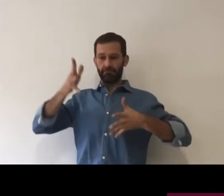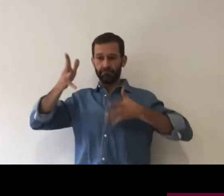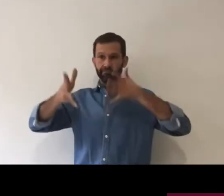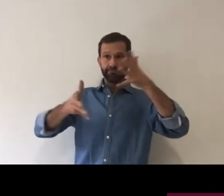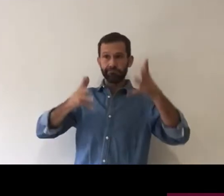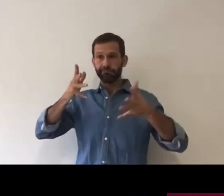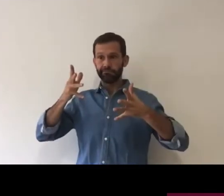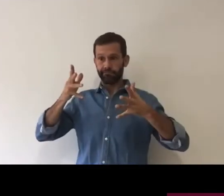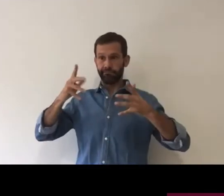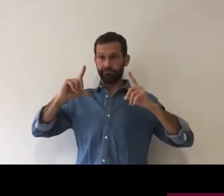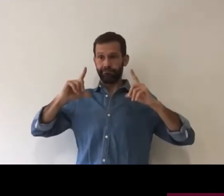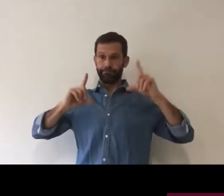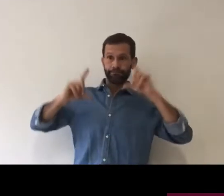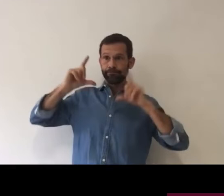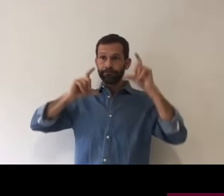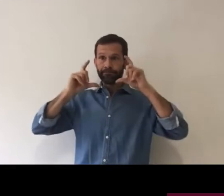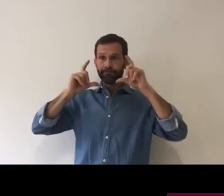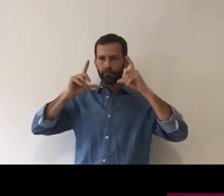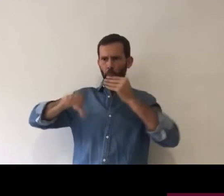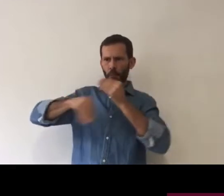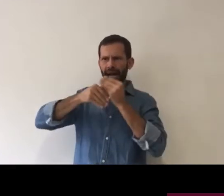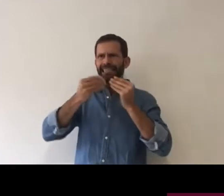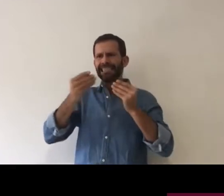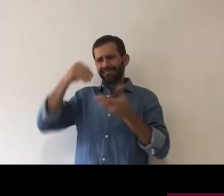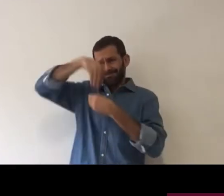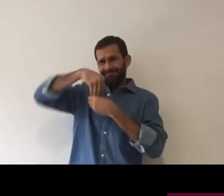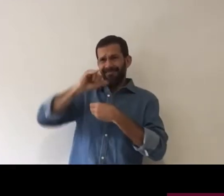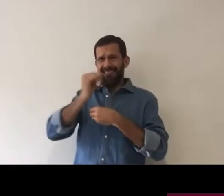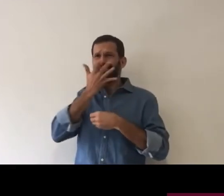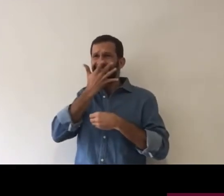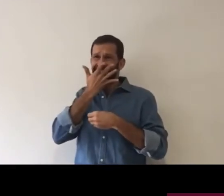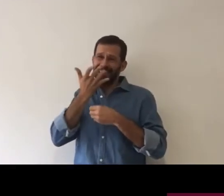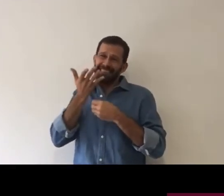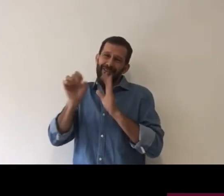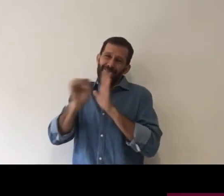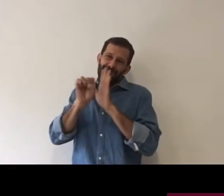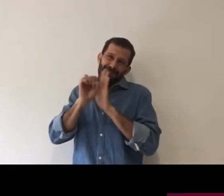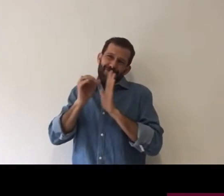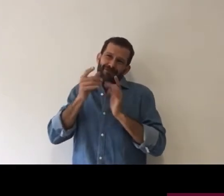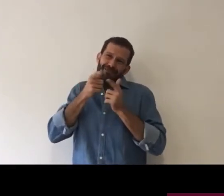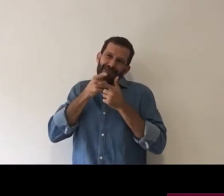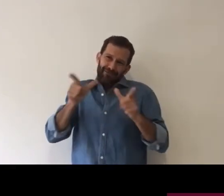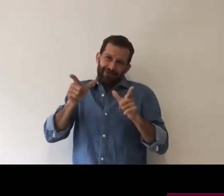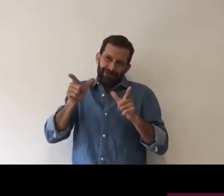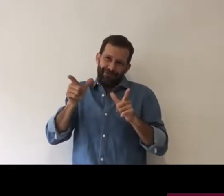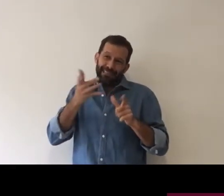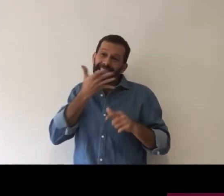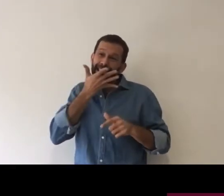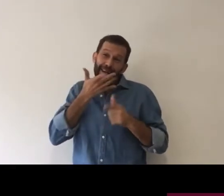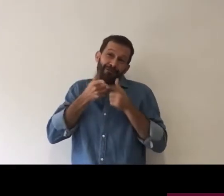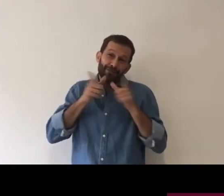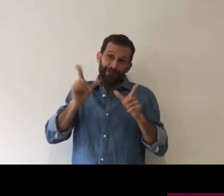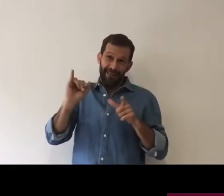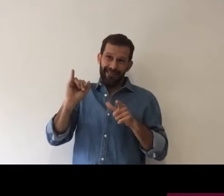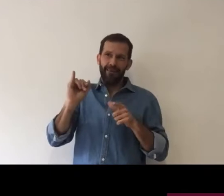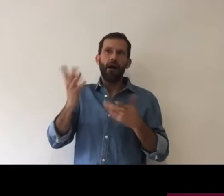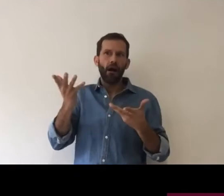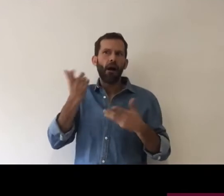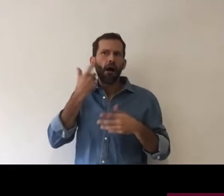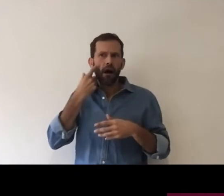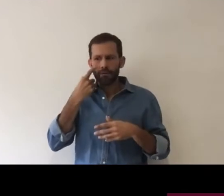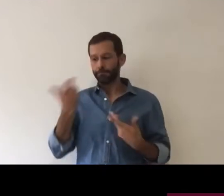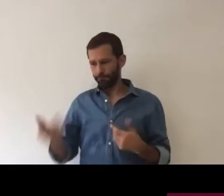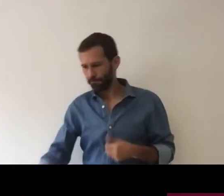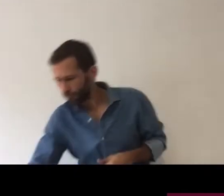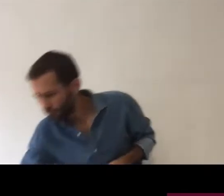si esto se produce, si la movilidad del cuerpo humano, si el uso